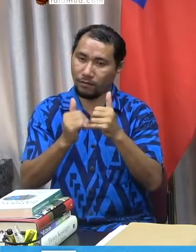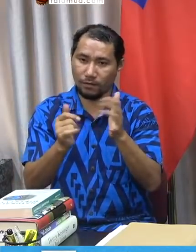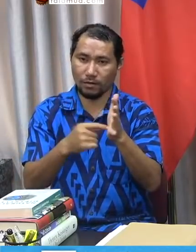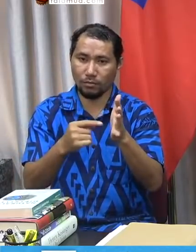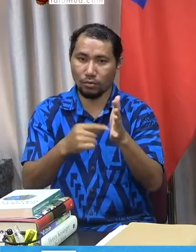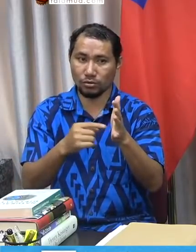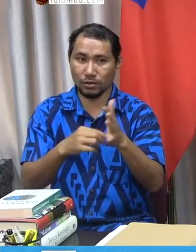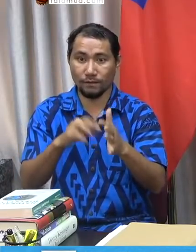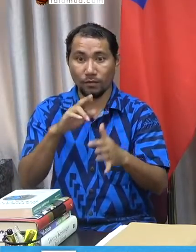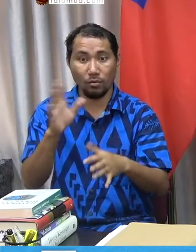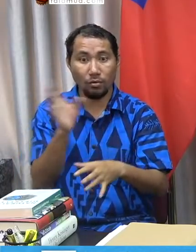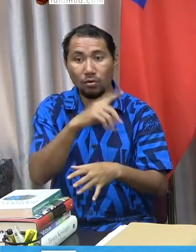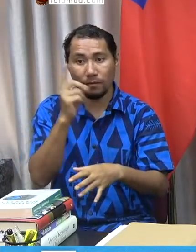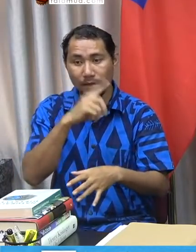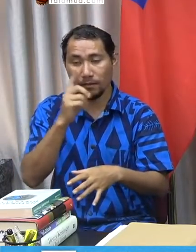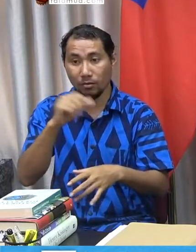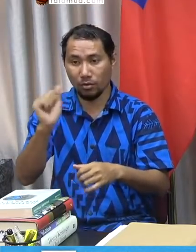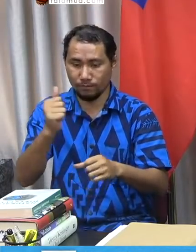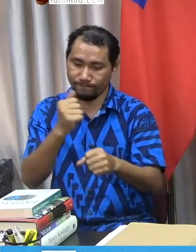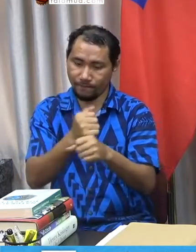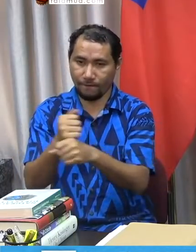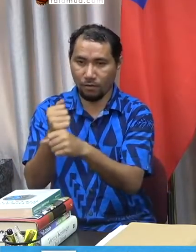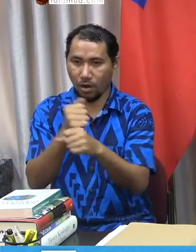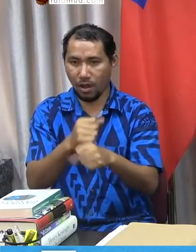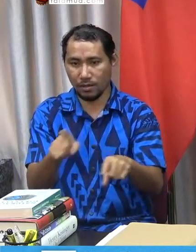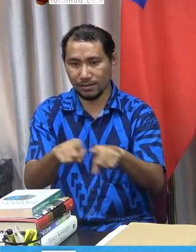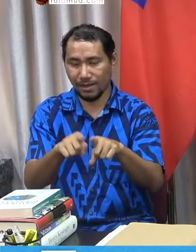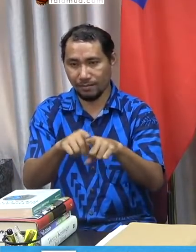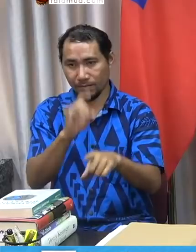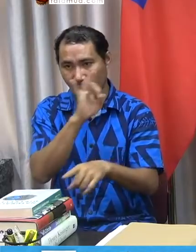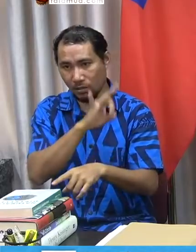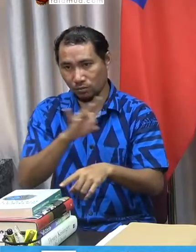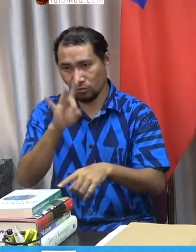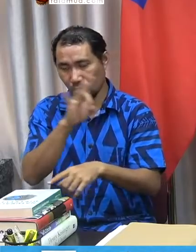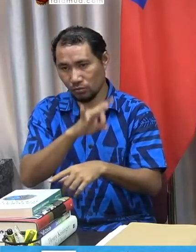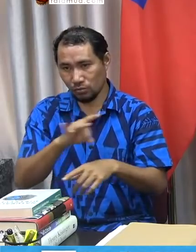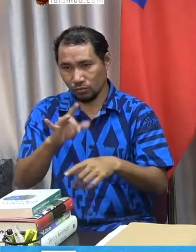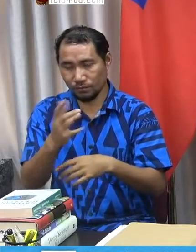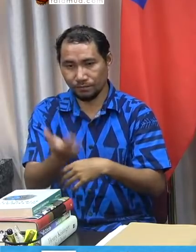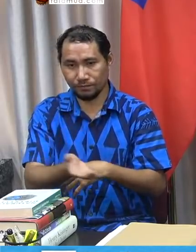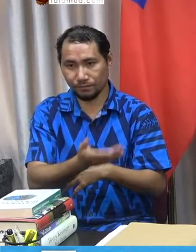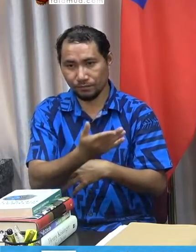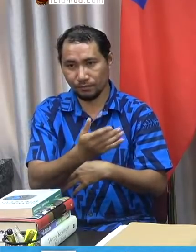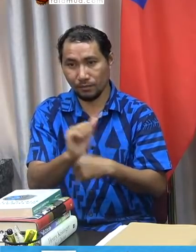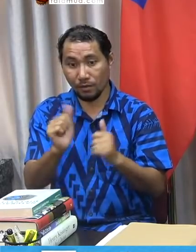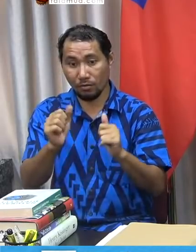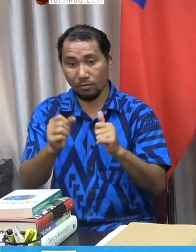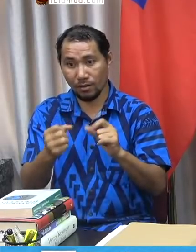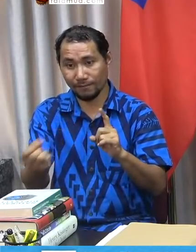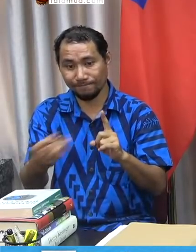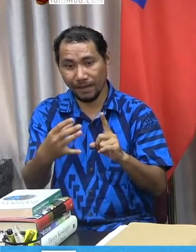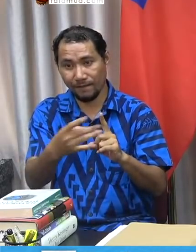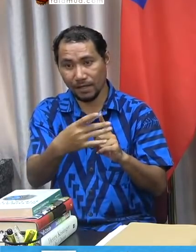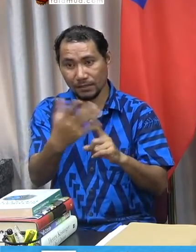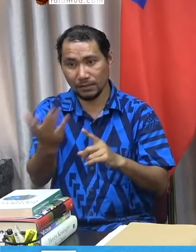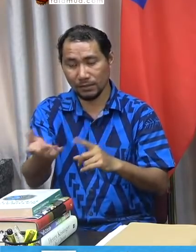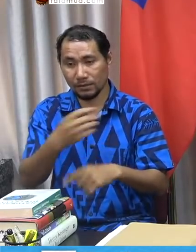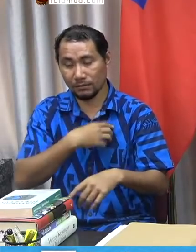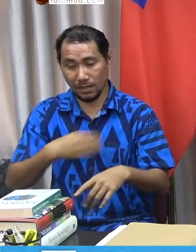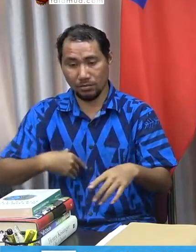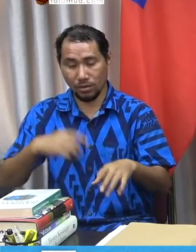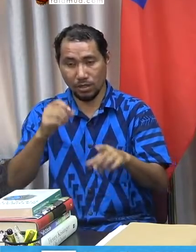whai whatoanga po le au whai lafumani. Ua whautua ina i le mtanga luenga o whatoanga le au inatu